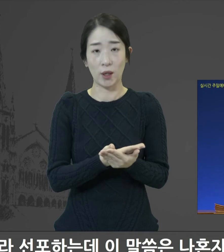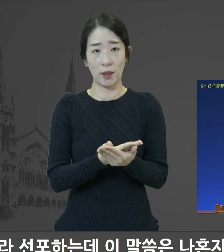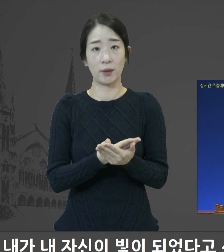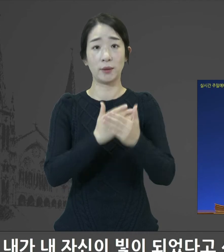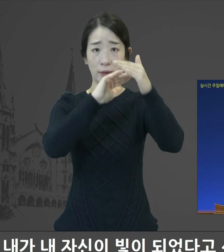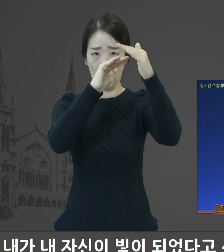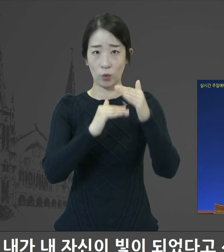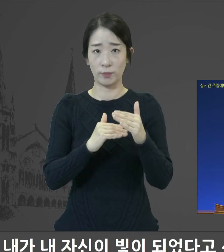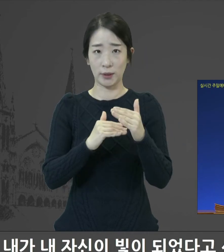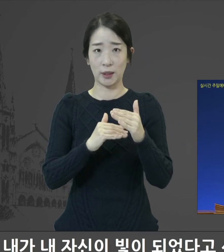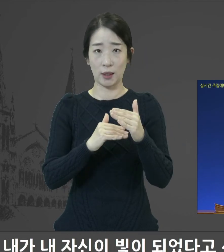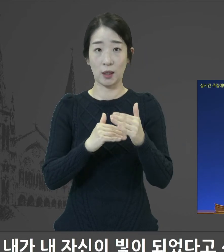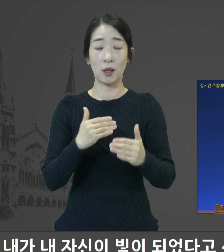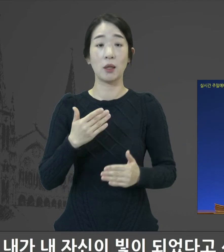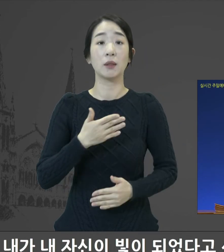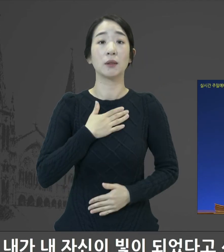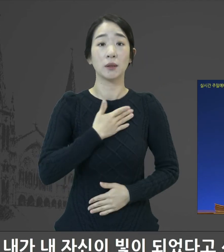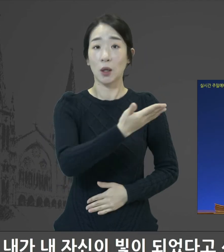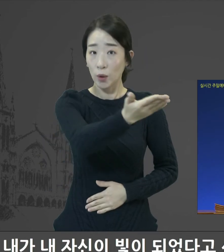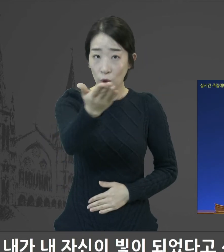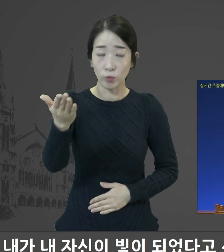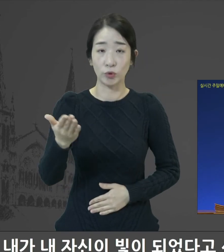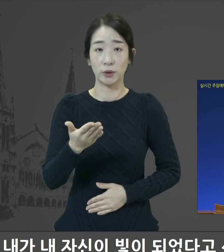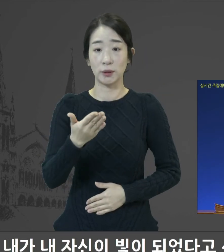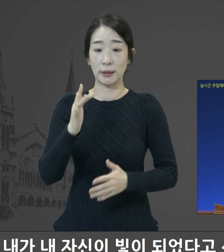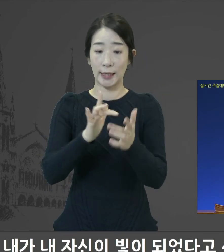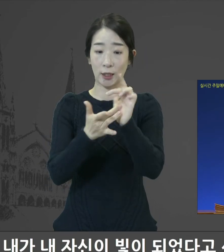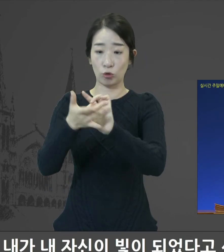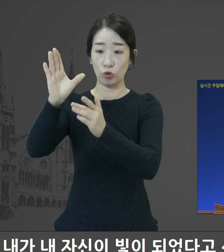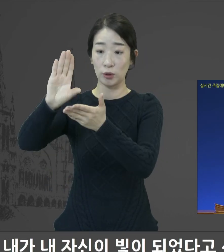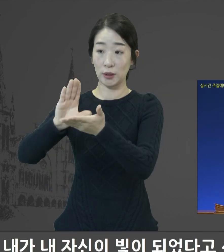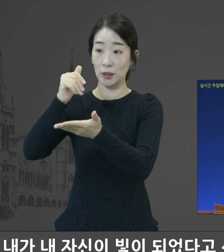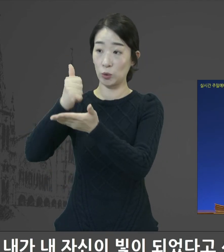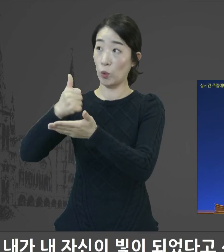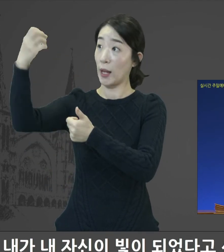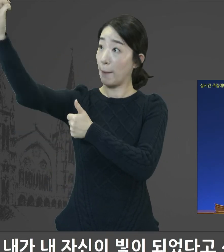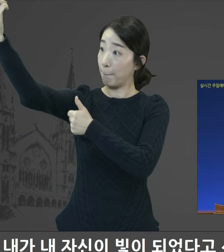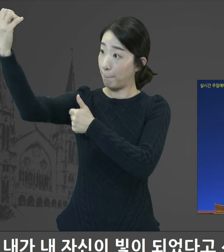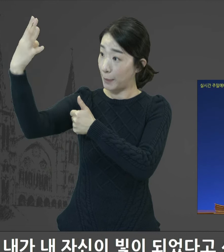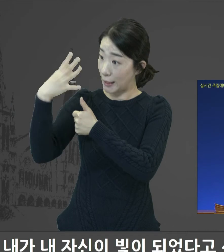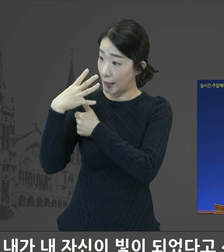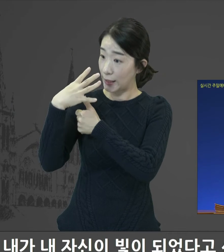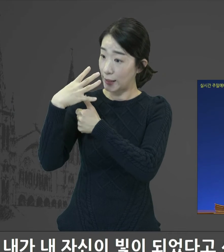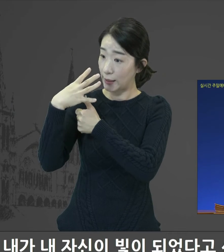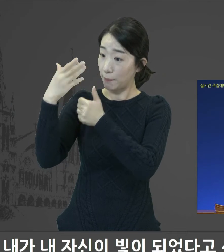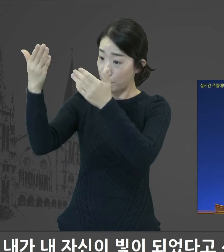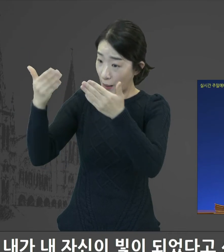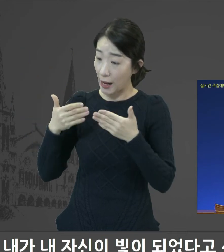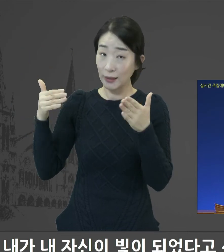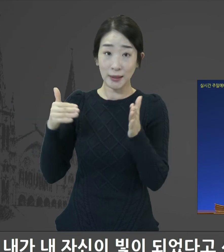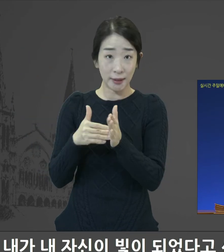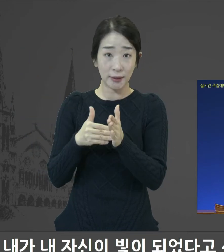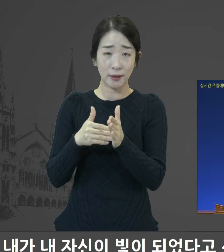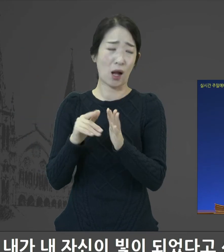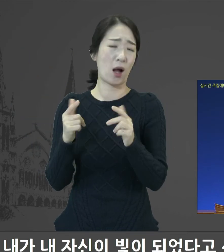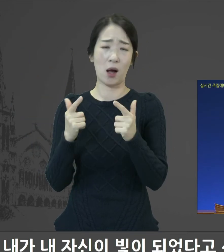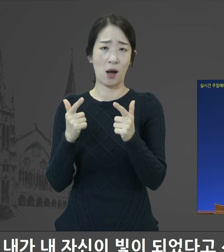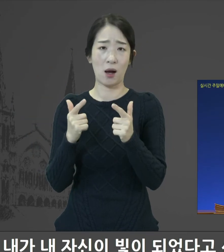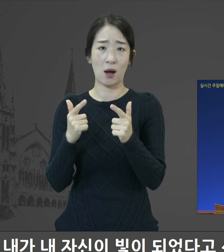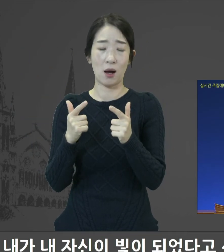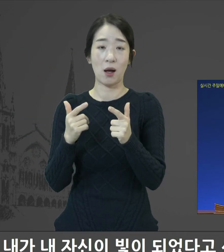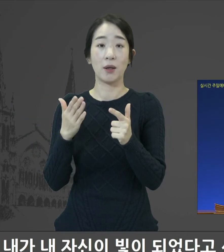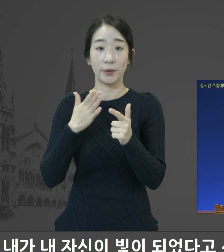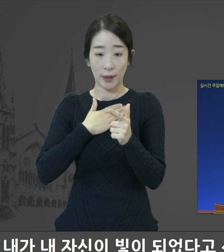여러분, 여러분은 예수 그리스도의 빛을 받기만 한 존재가 아닙니다. 그 빛이